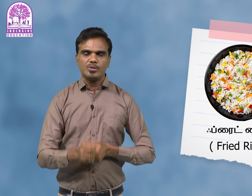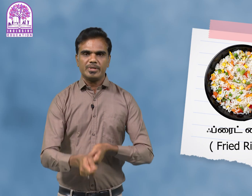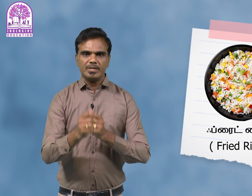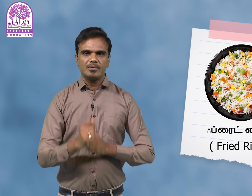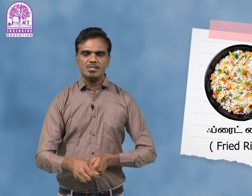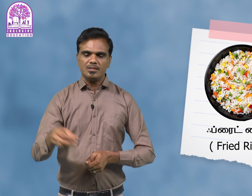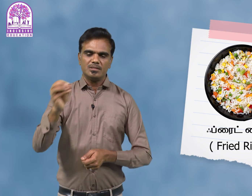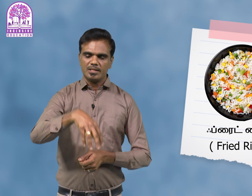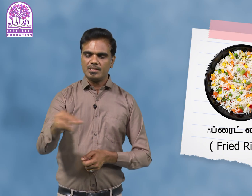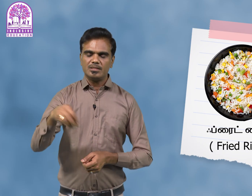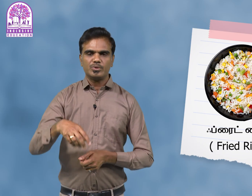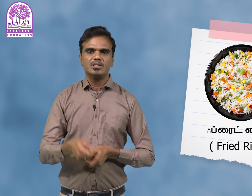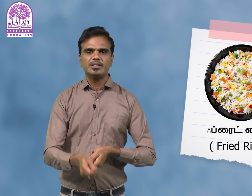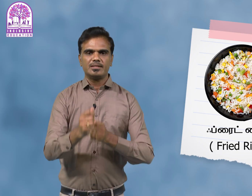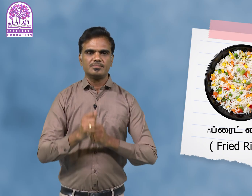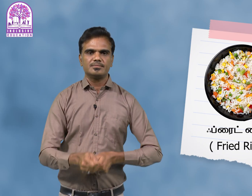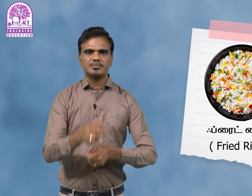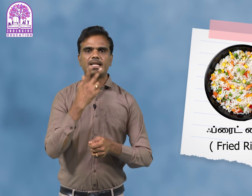இப்படி காமிச்சு எடுத்து போட்டு ரைஸ்.